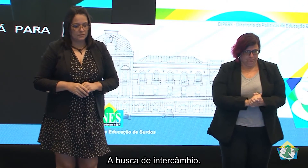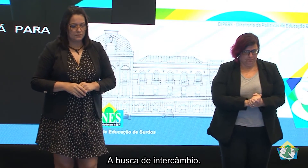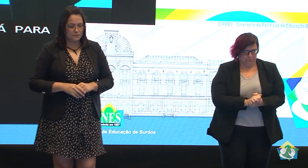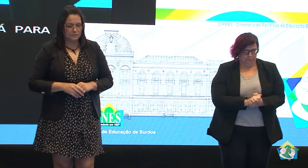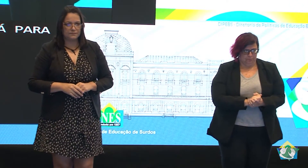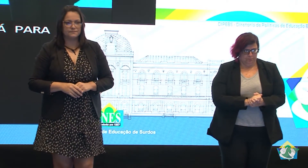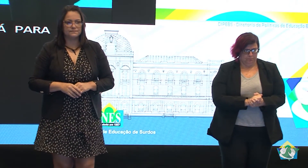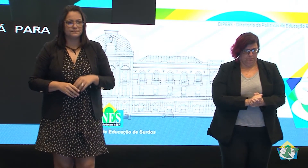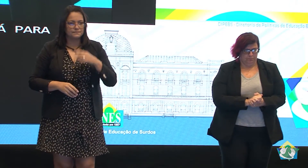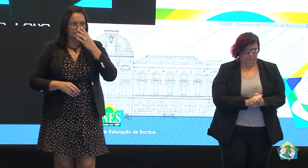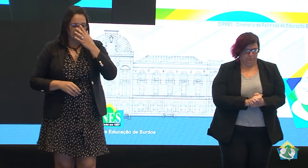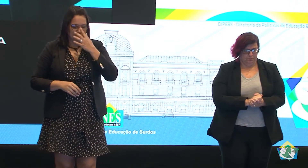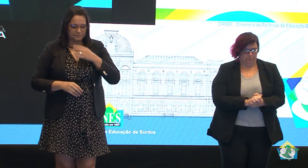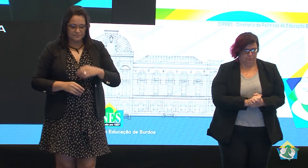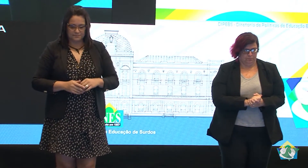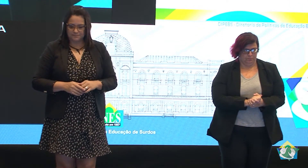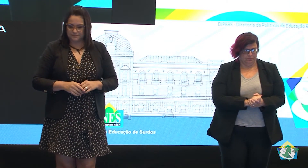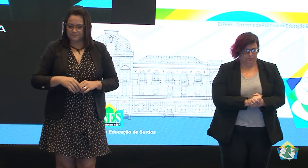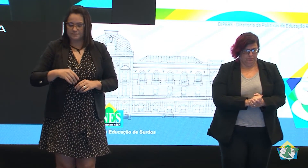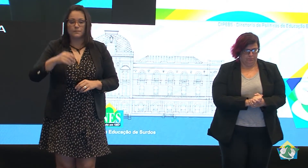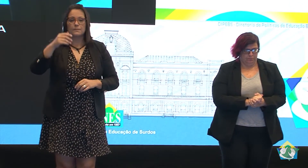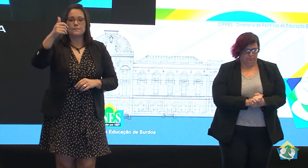intercâmbio.